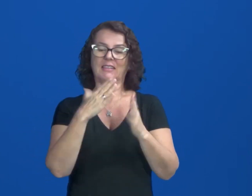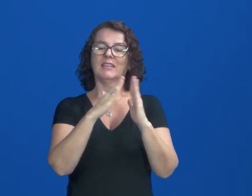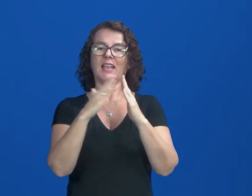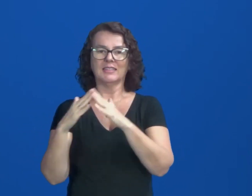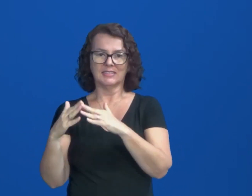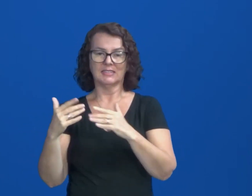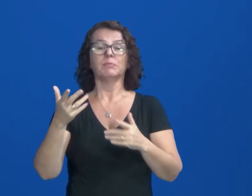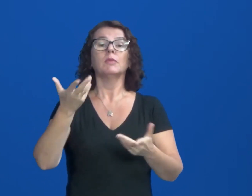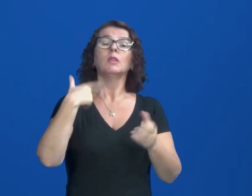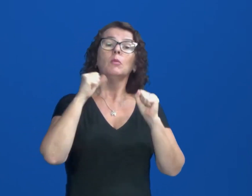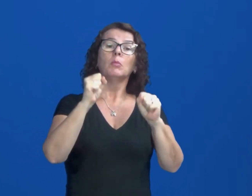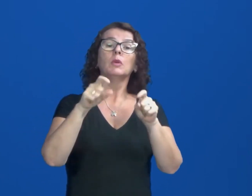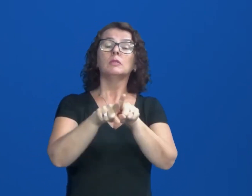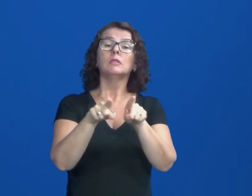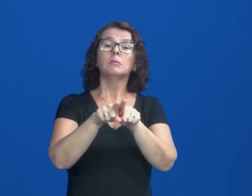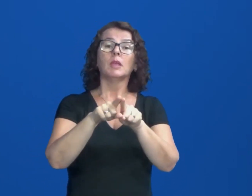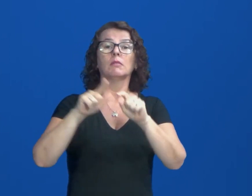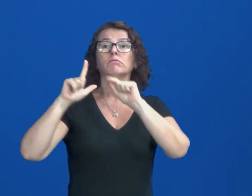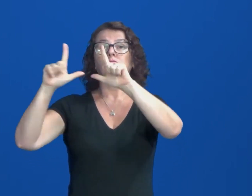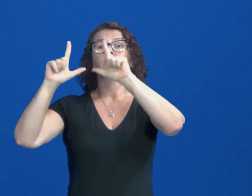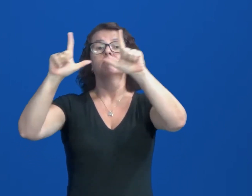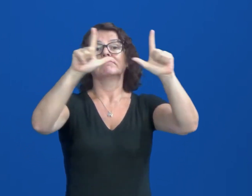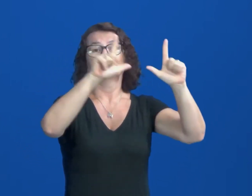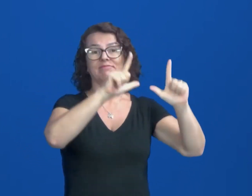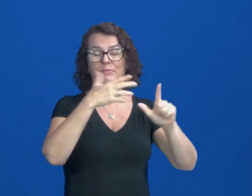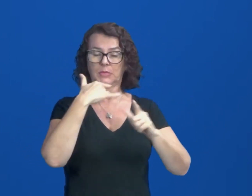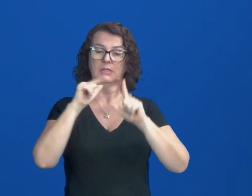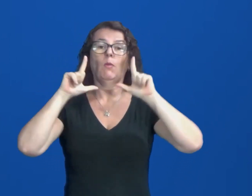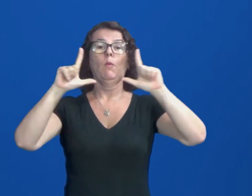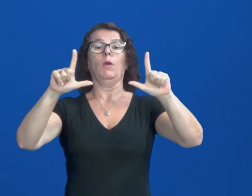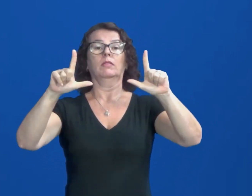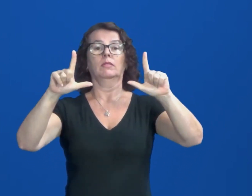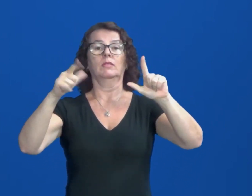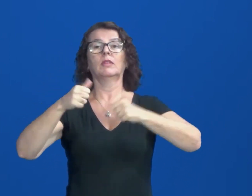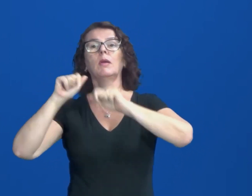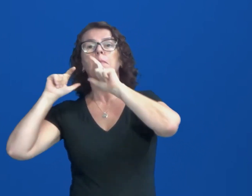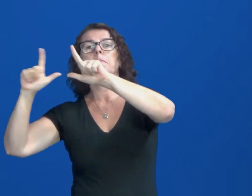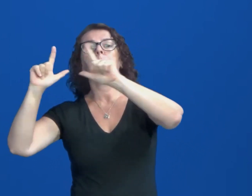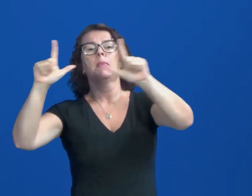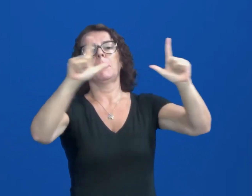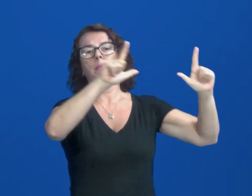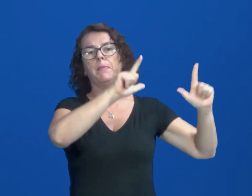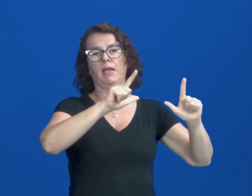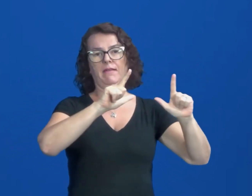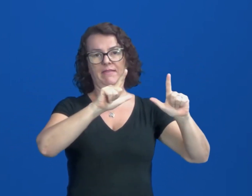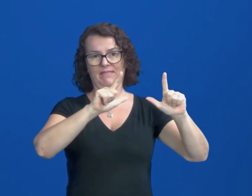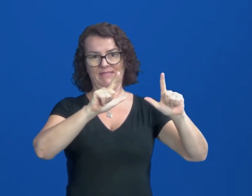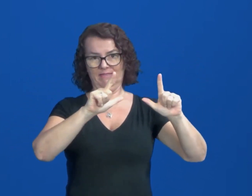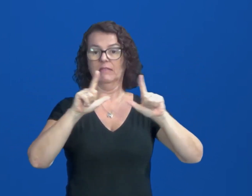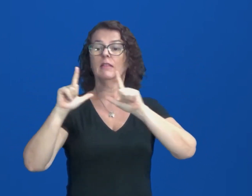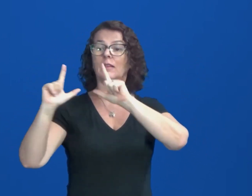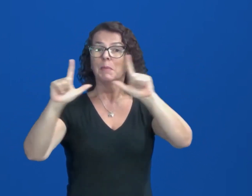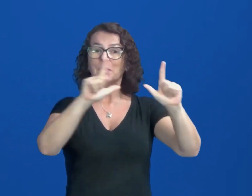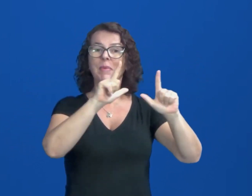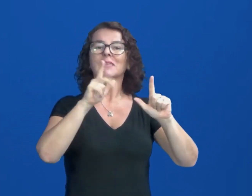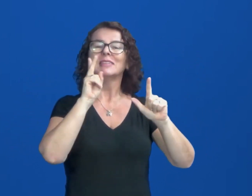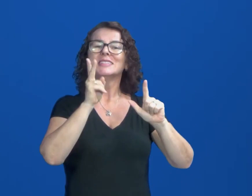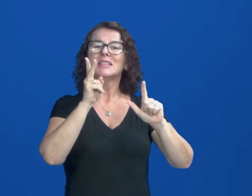Casas, casas. Assim como quadro. Um quadro, no singular, e vários quadros, quadros, plural.